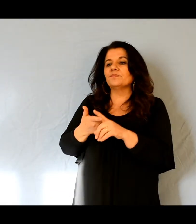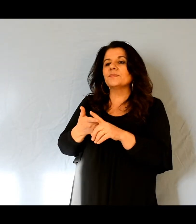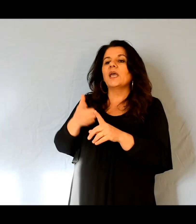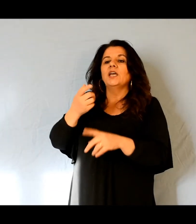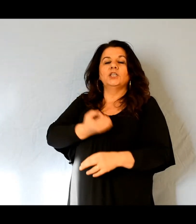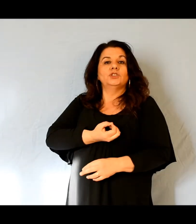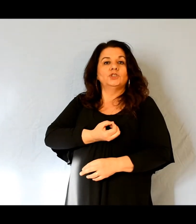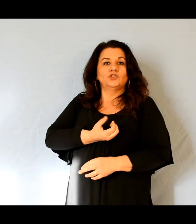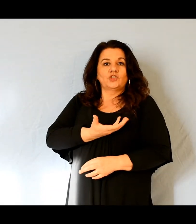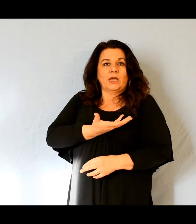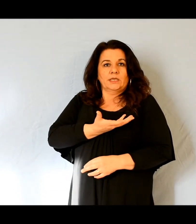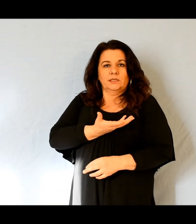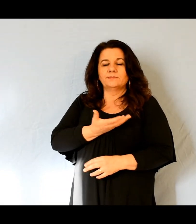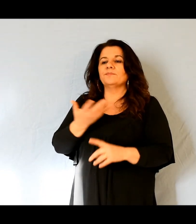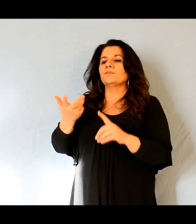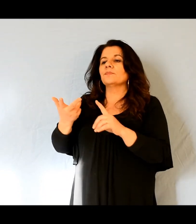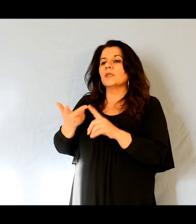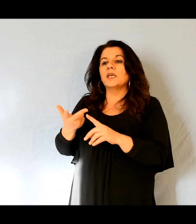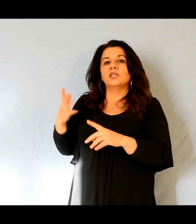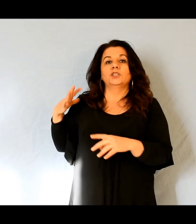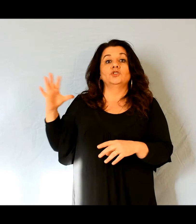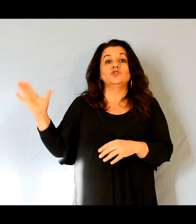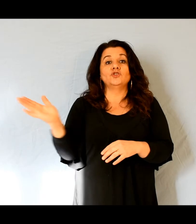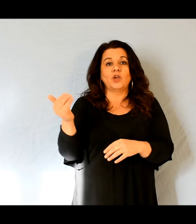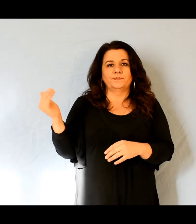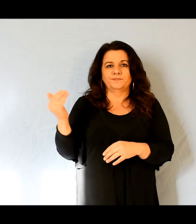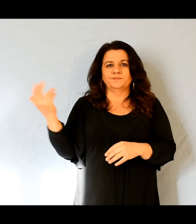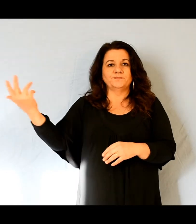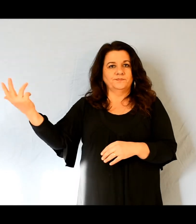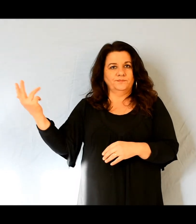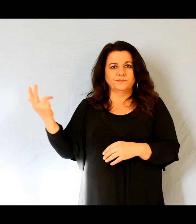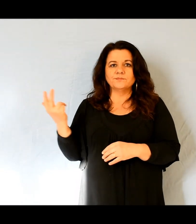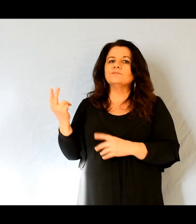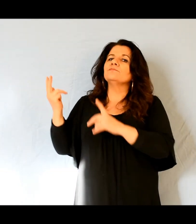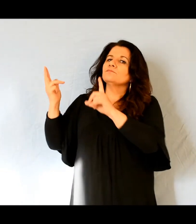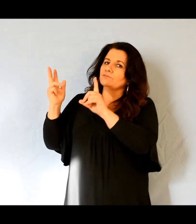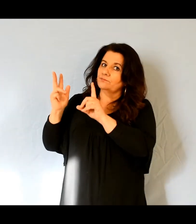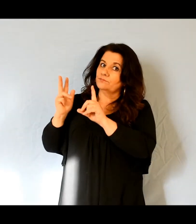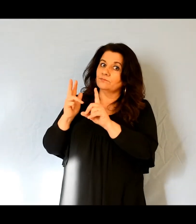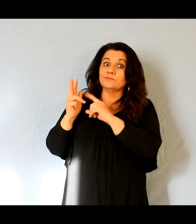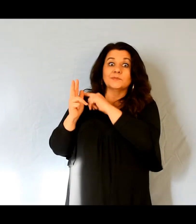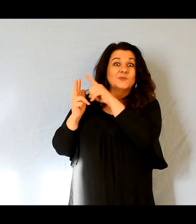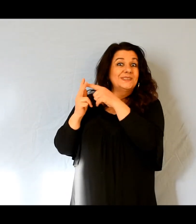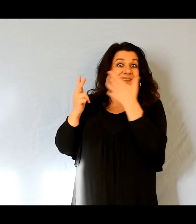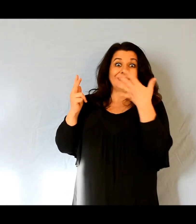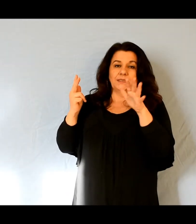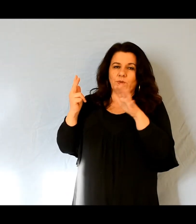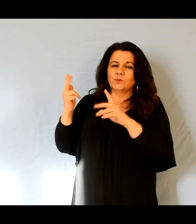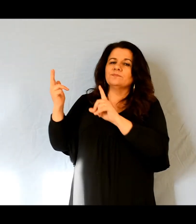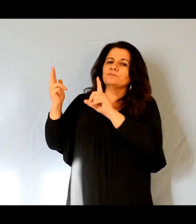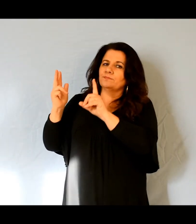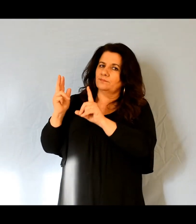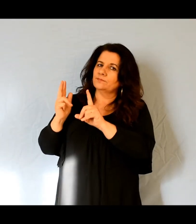Jean, et les amena, eux seuls, à l'écart sur une haute